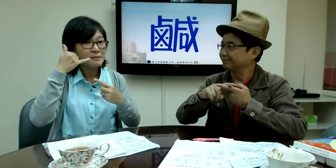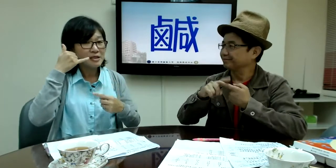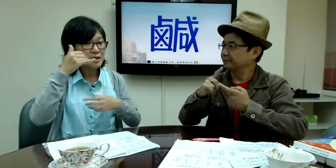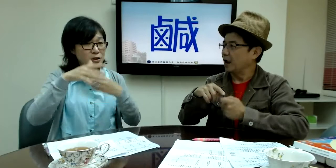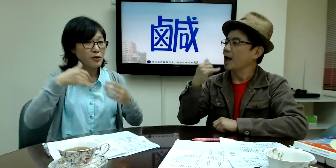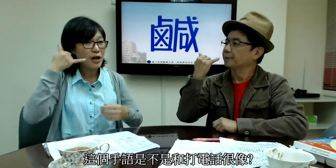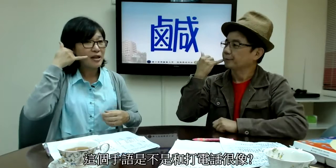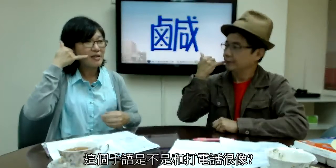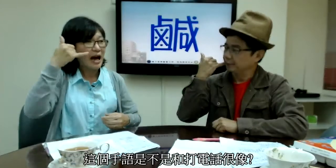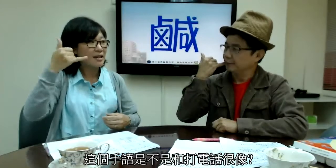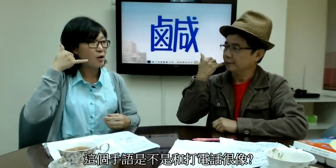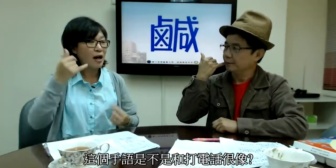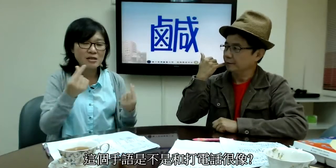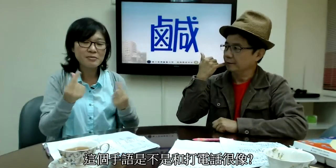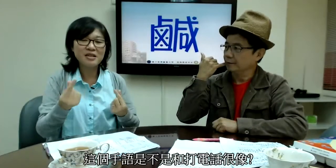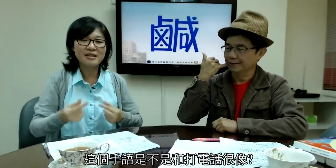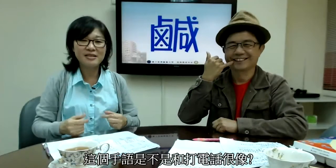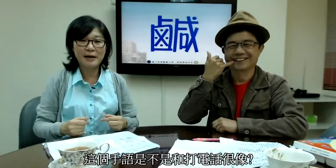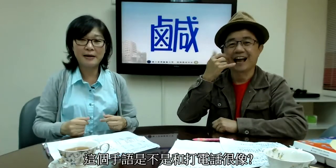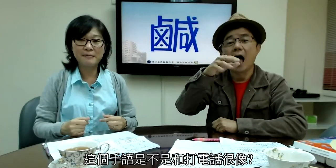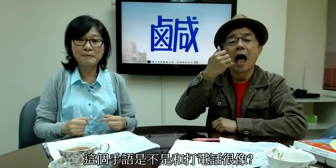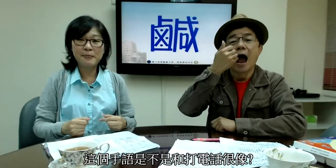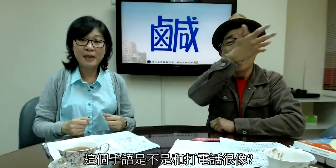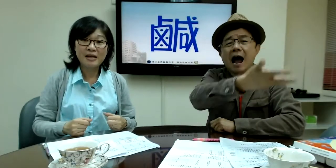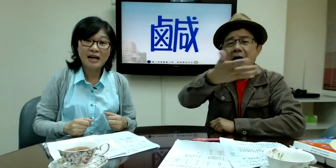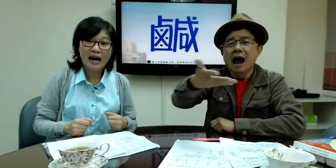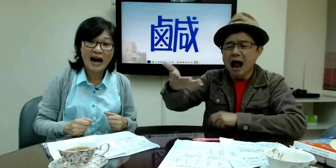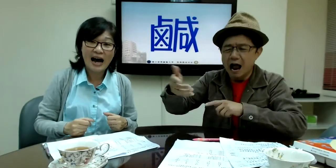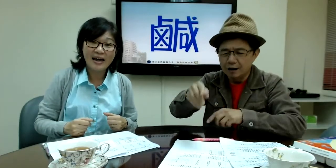这个手语和打电话是不是很像？海哦，